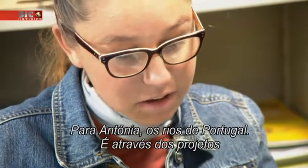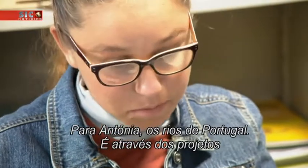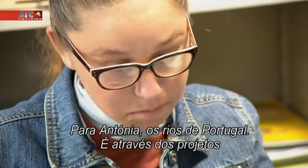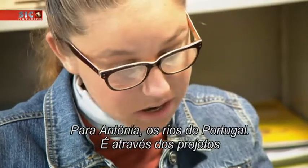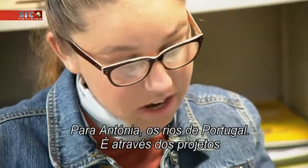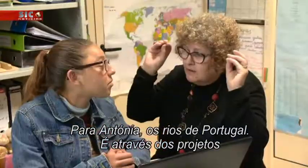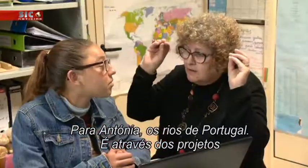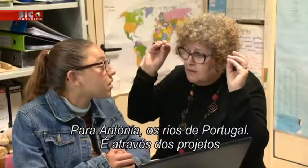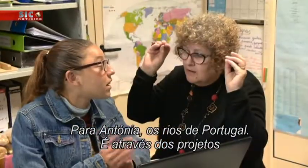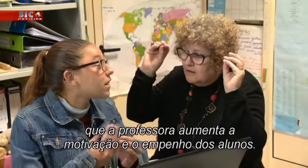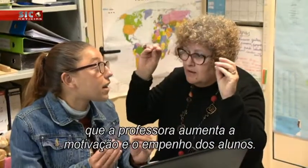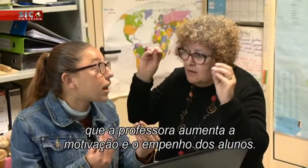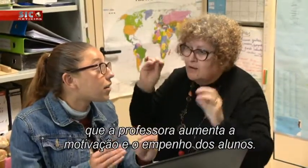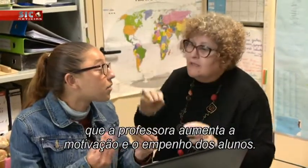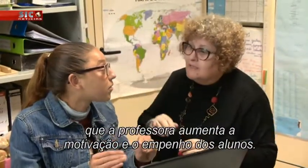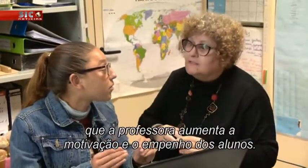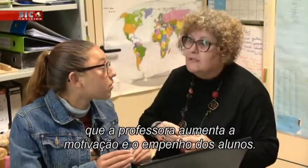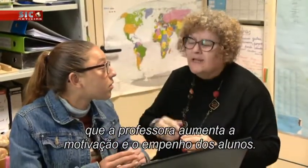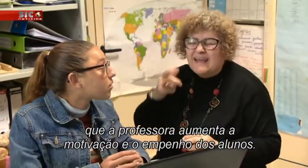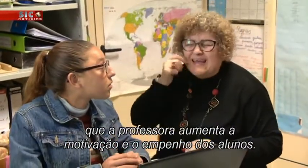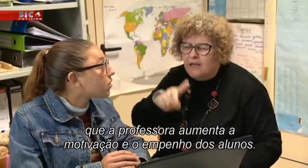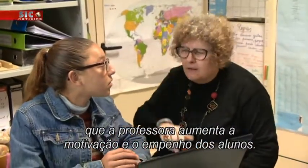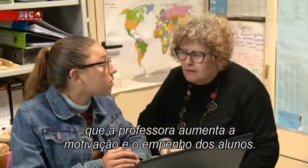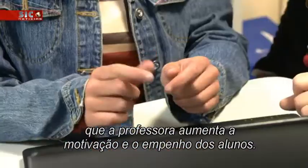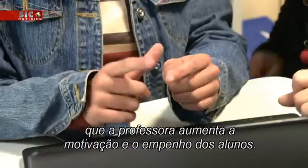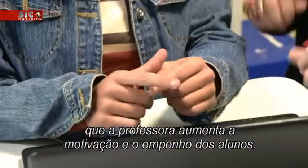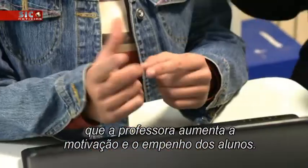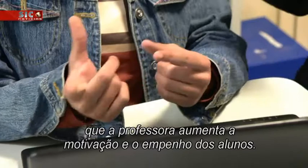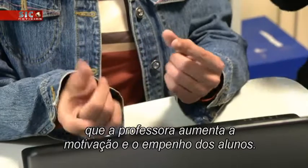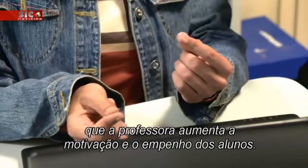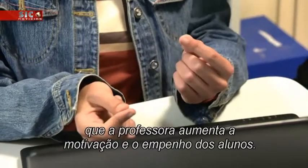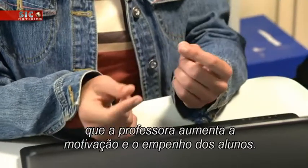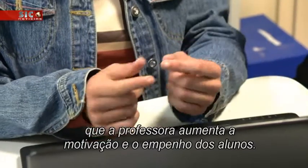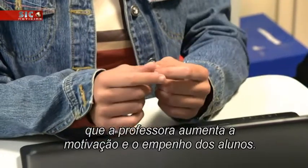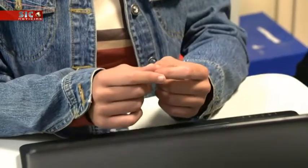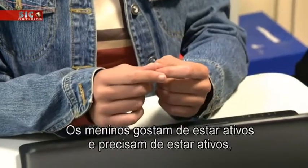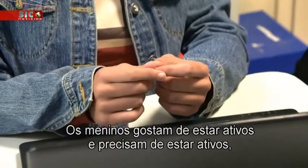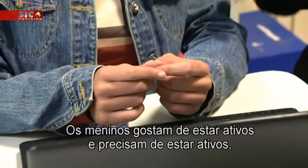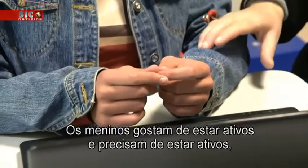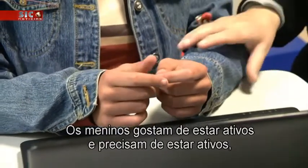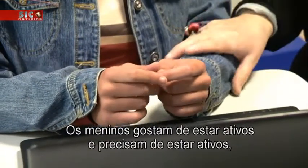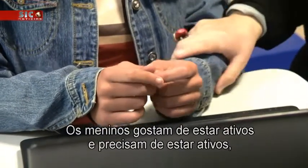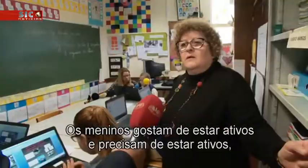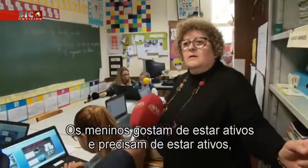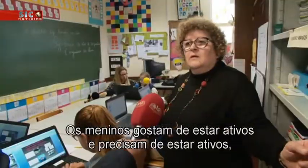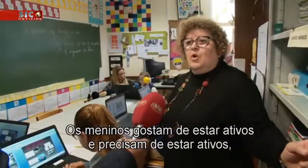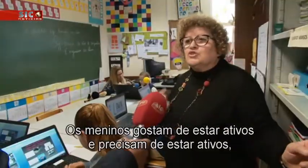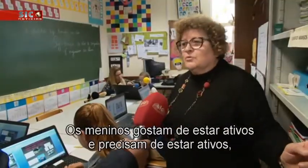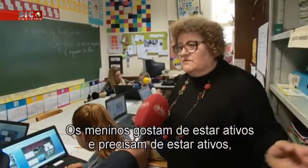É através dos projetos que a professora aumenta a motivação e o empenho dos alunos. Os meninos gostam de